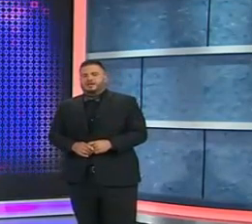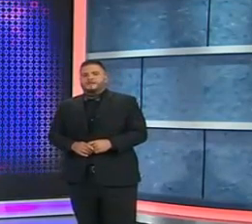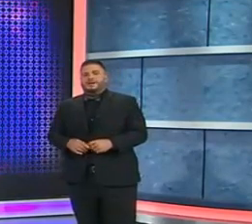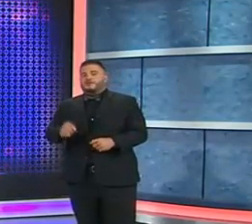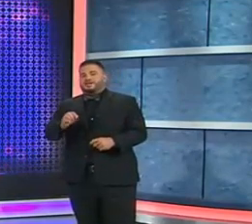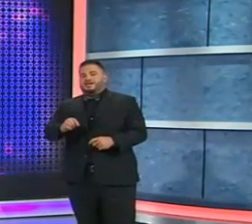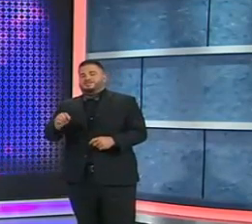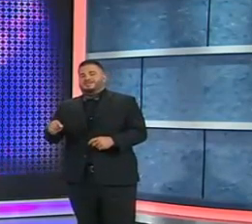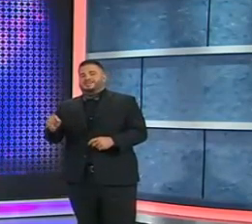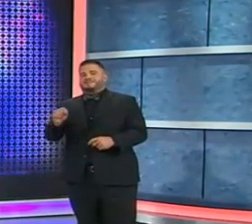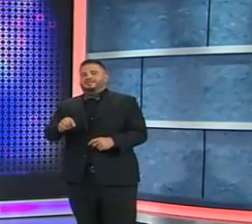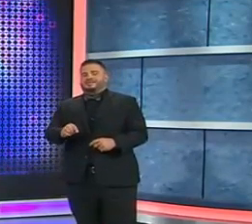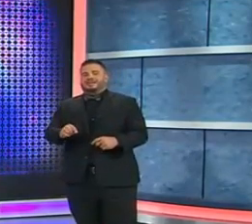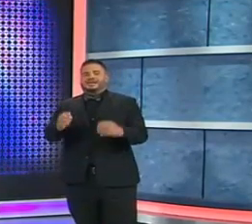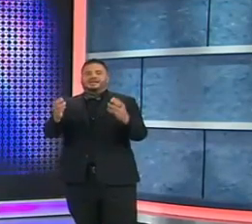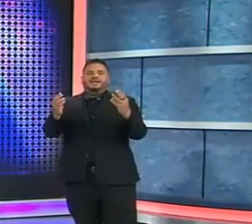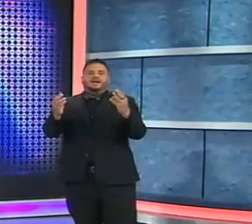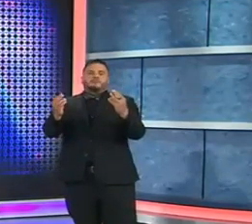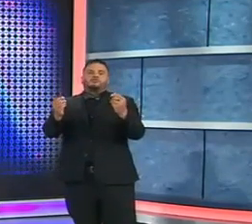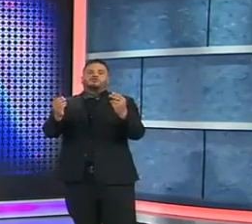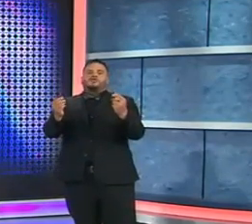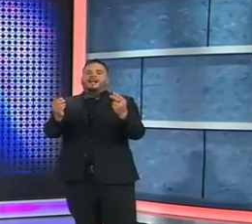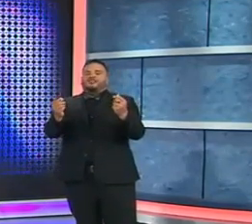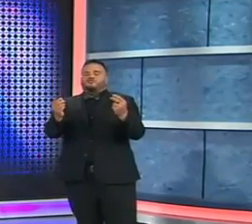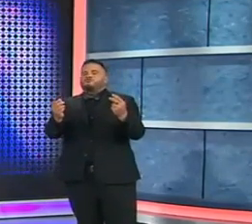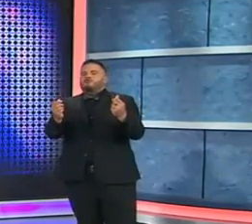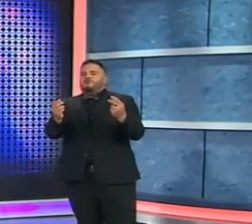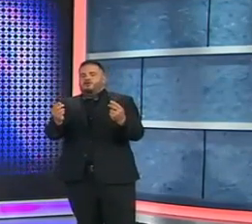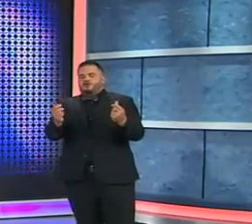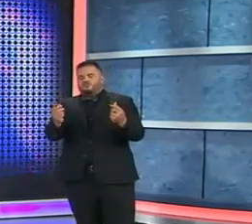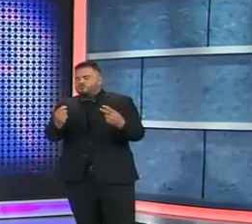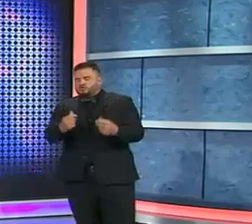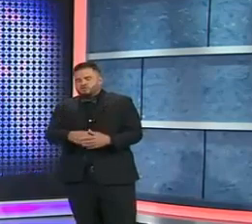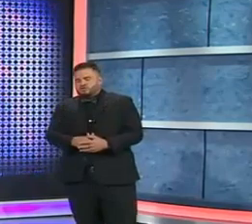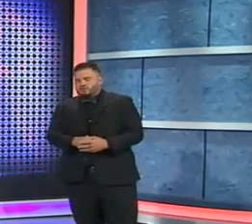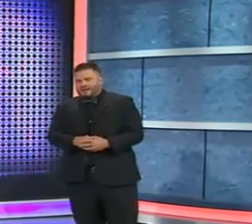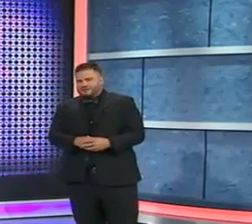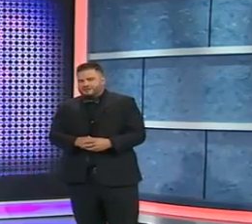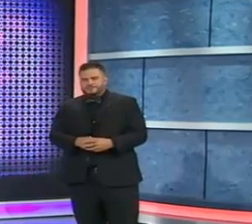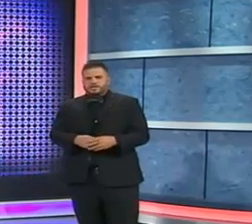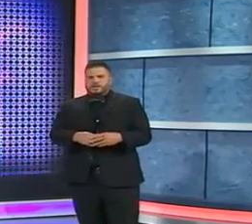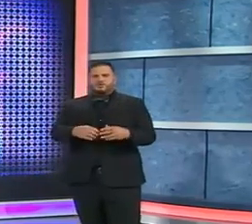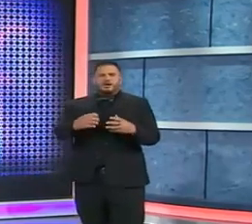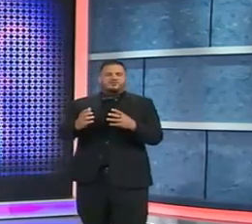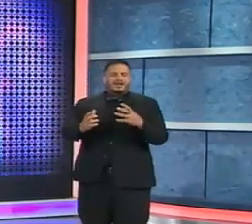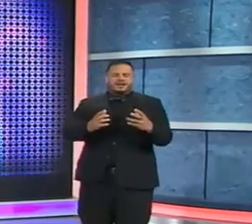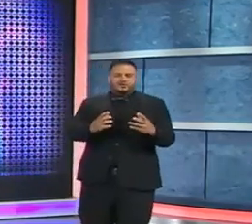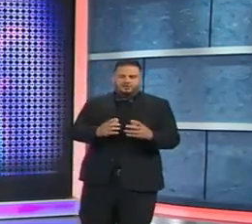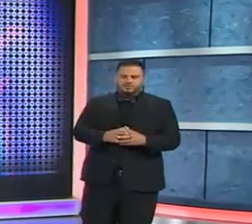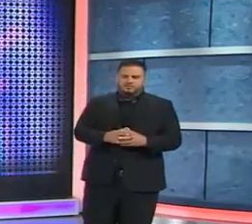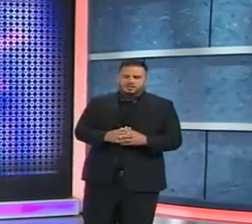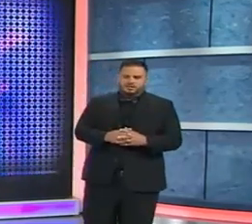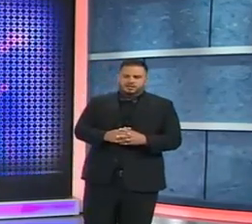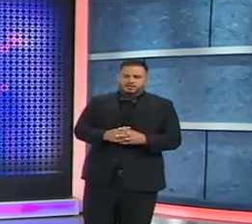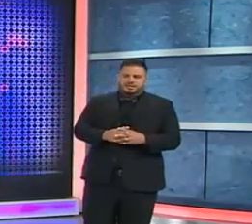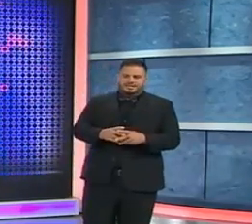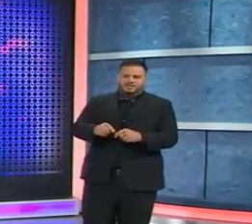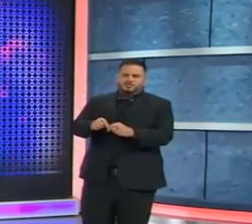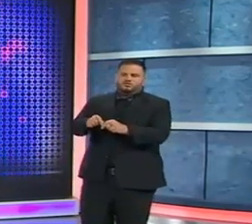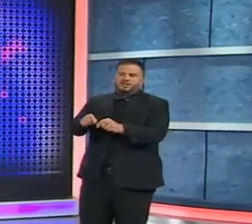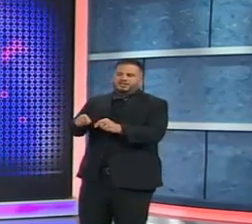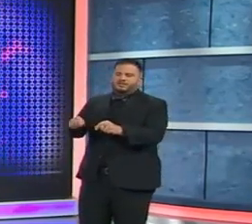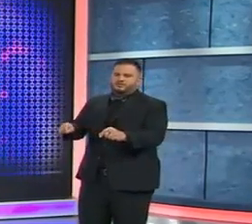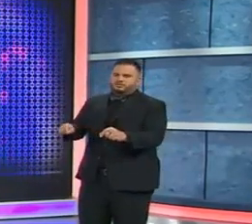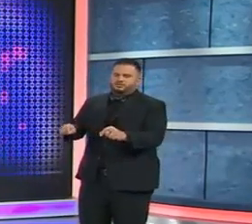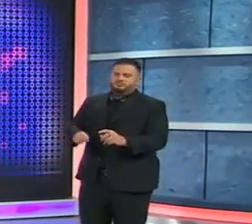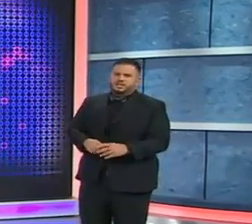especial para que un fiscal especial investigue mucho cash, mucho flow, mucho cash. Por alguna razón, se hicieron